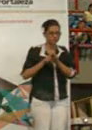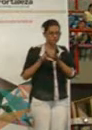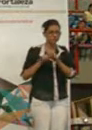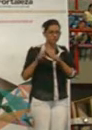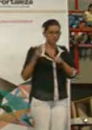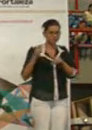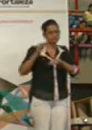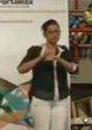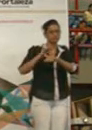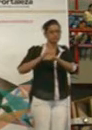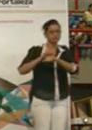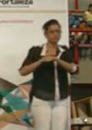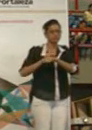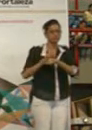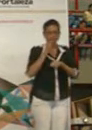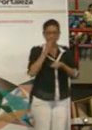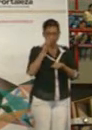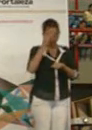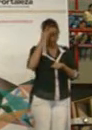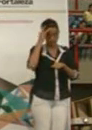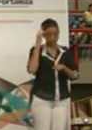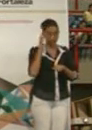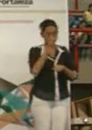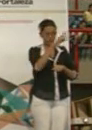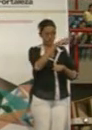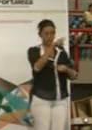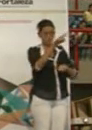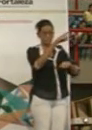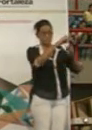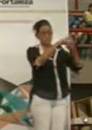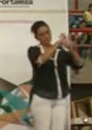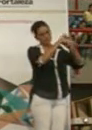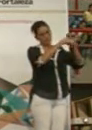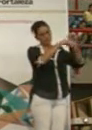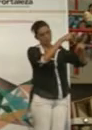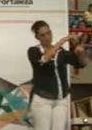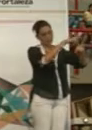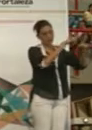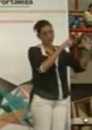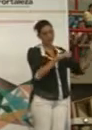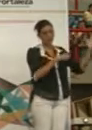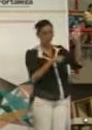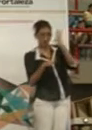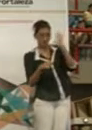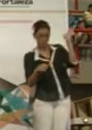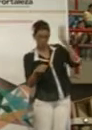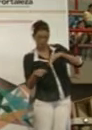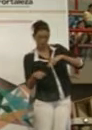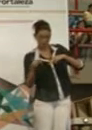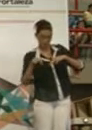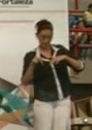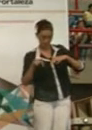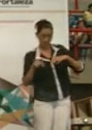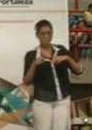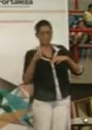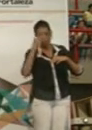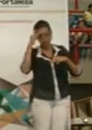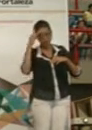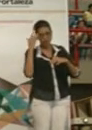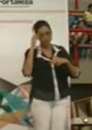o preconceito contra estrangeiros. E esse preconceito que há na Europa, em vários setores sociais,